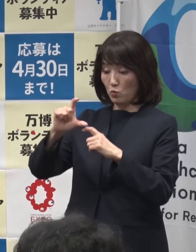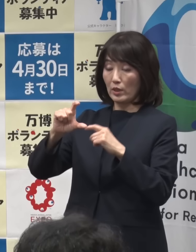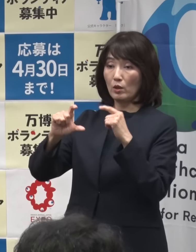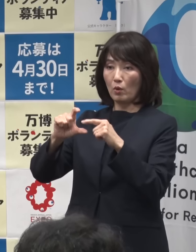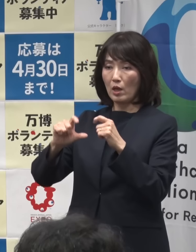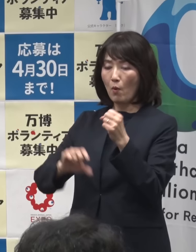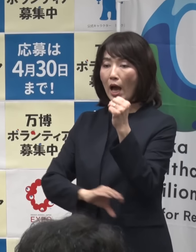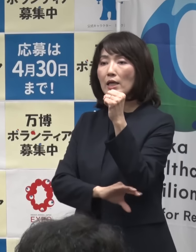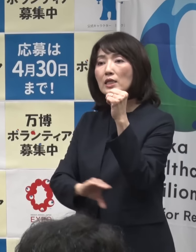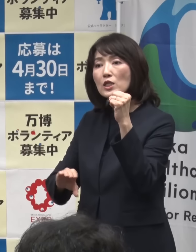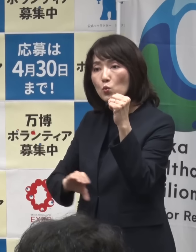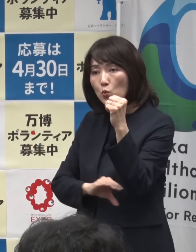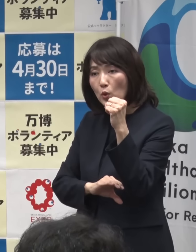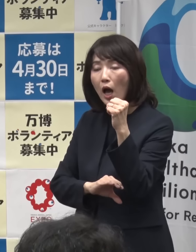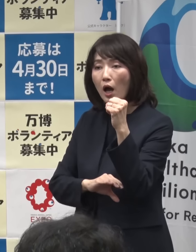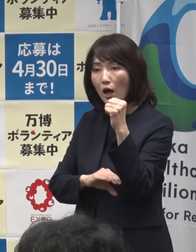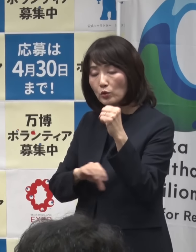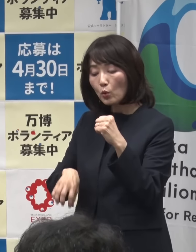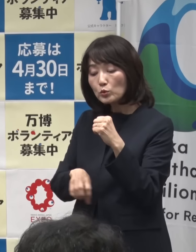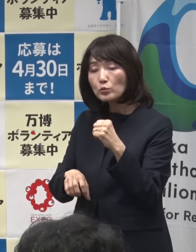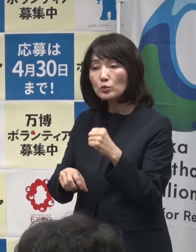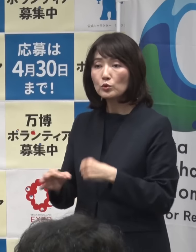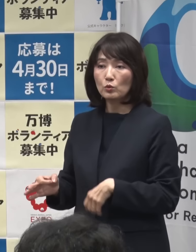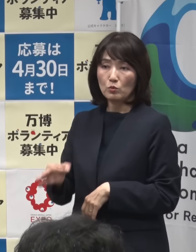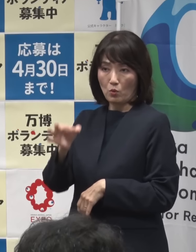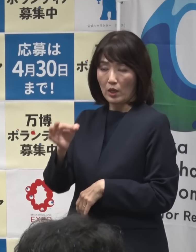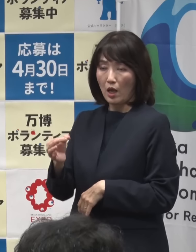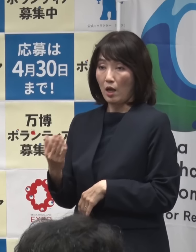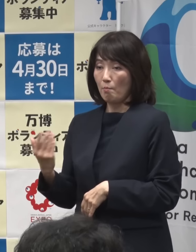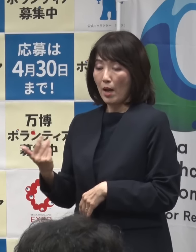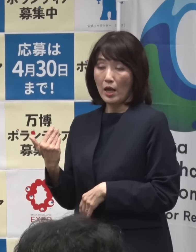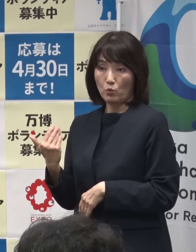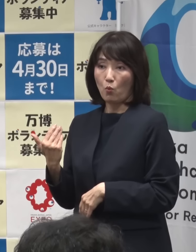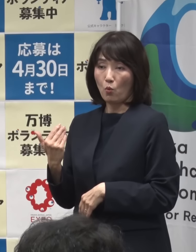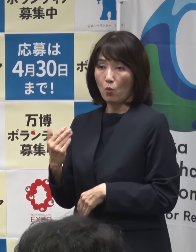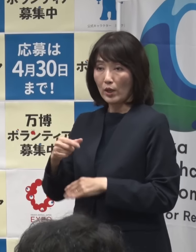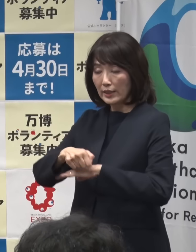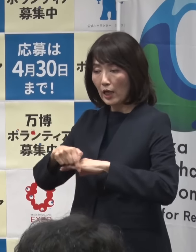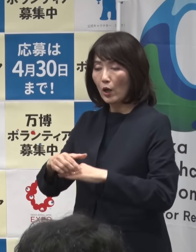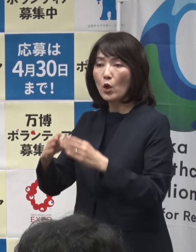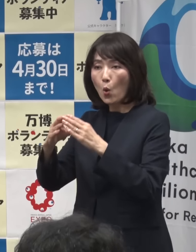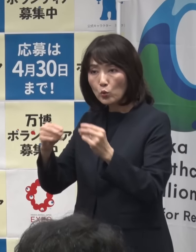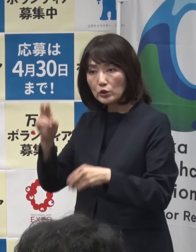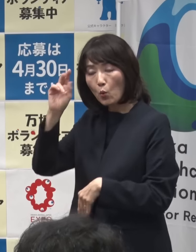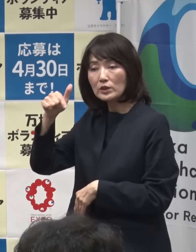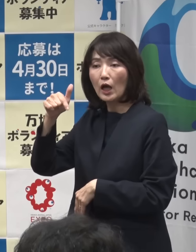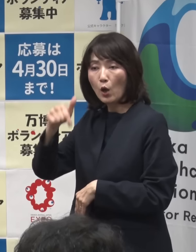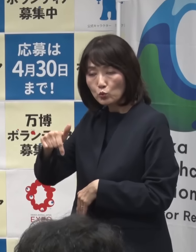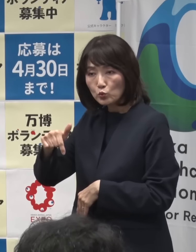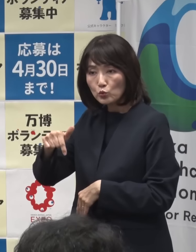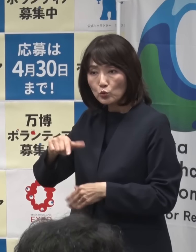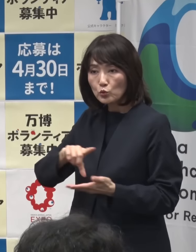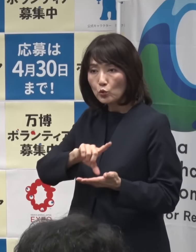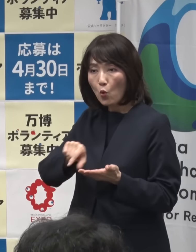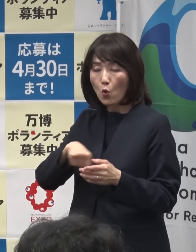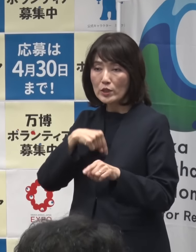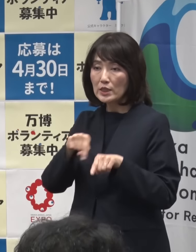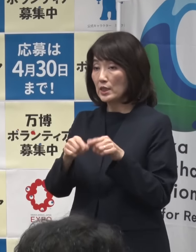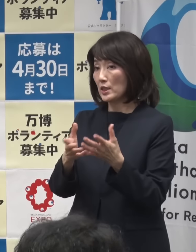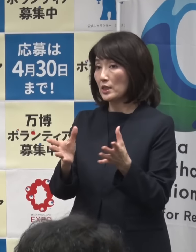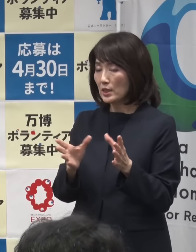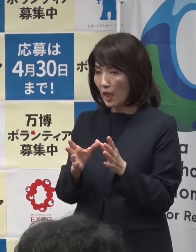インフラ部分の増額であって、もともとの計画では国、大阪府、沿線自治体が分担して負担をしてい